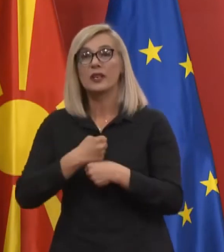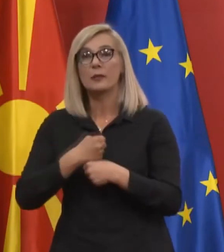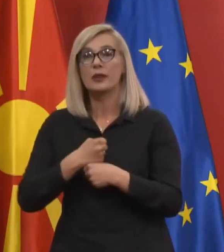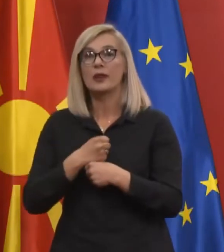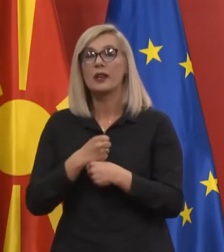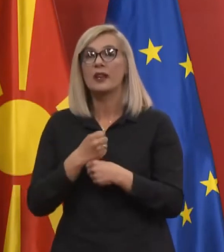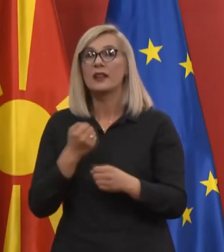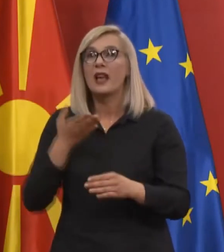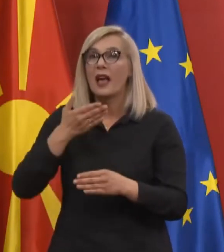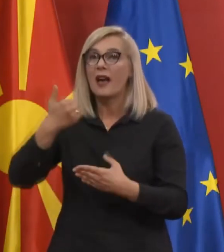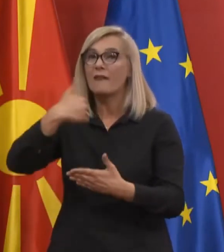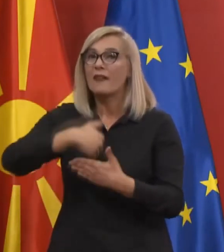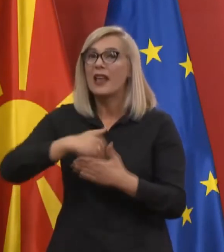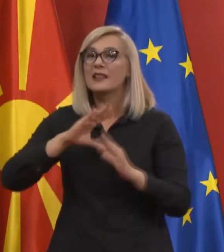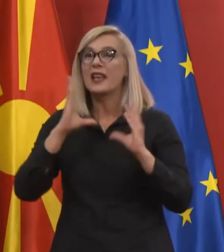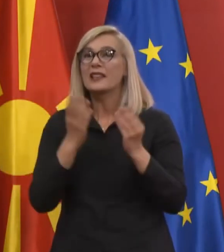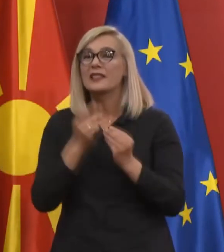preqis për